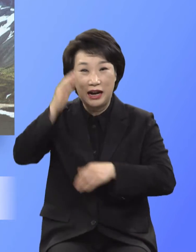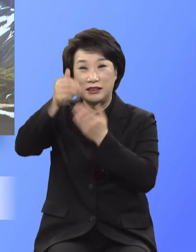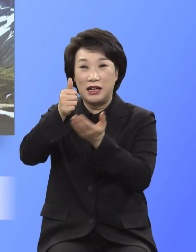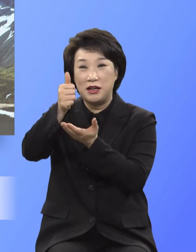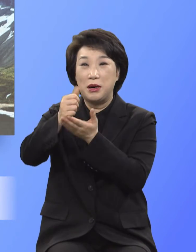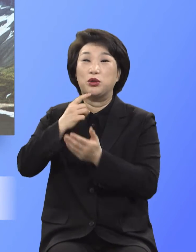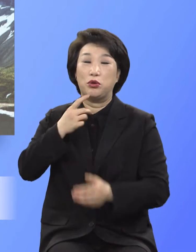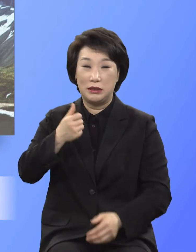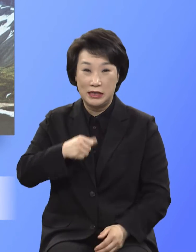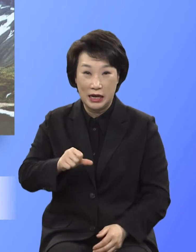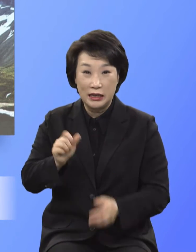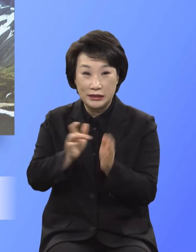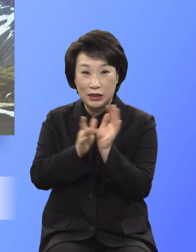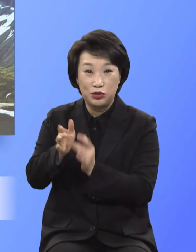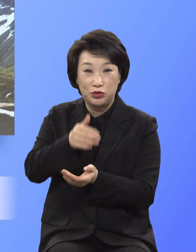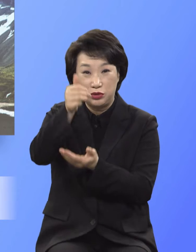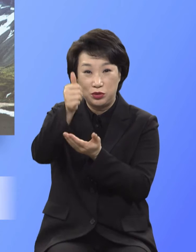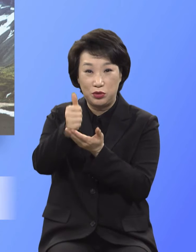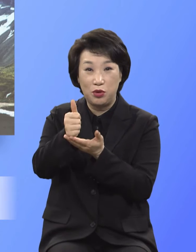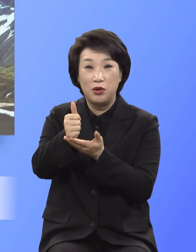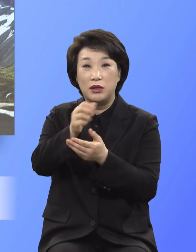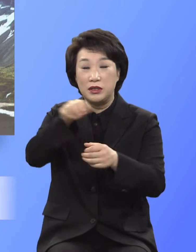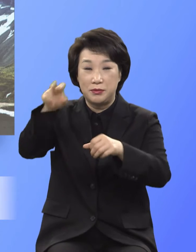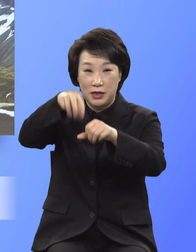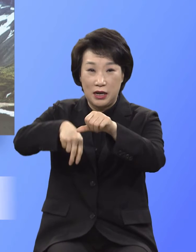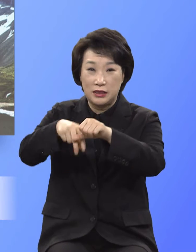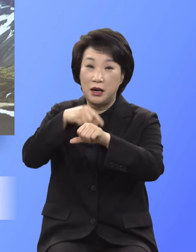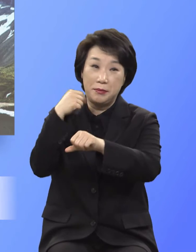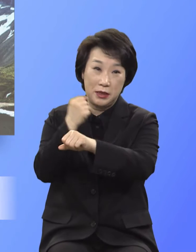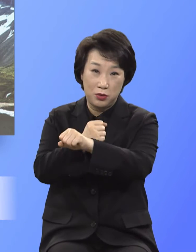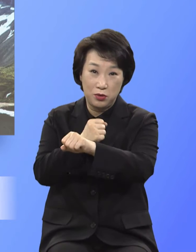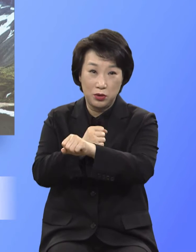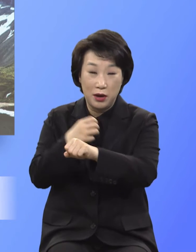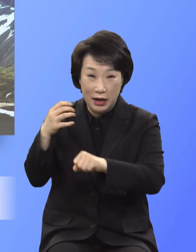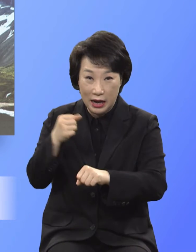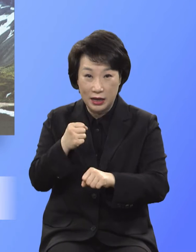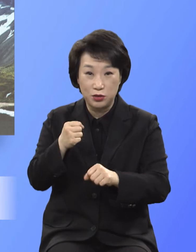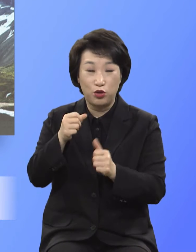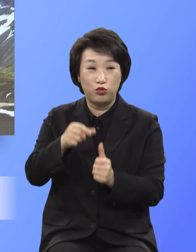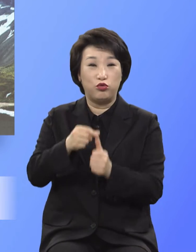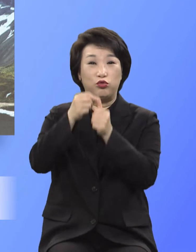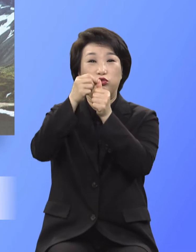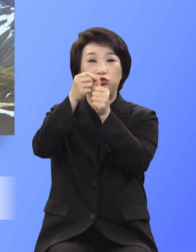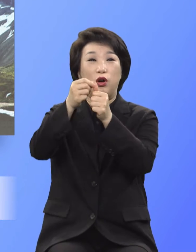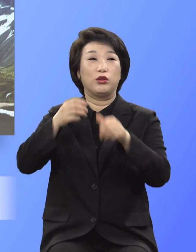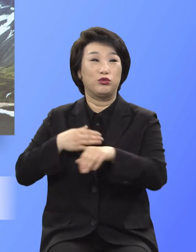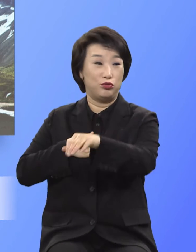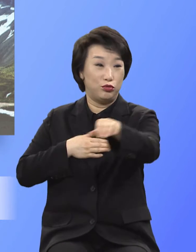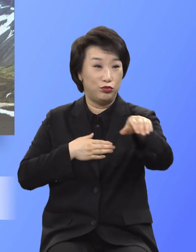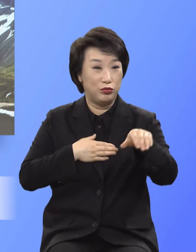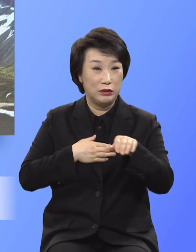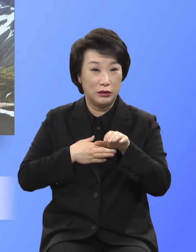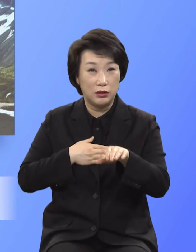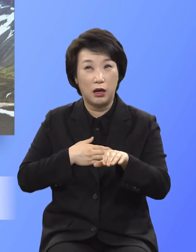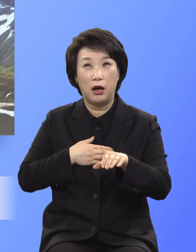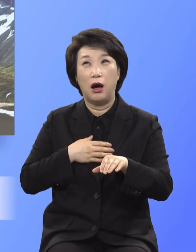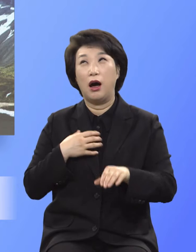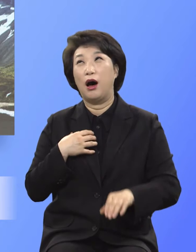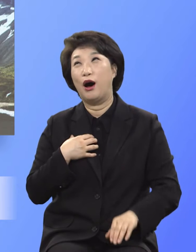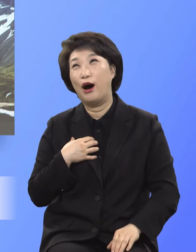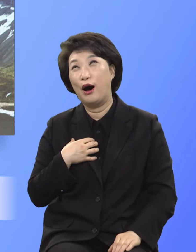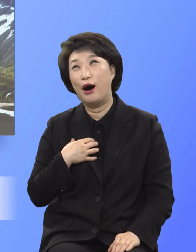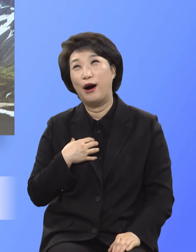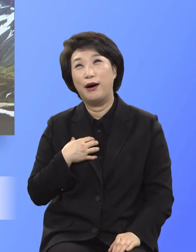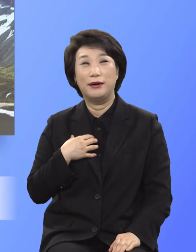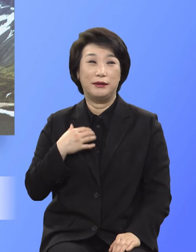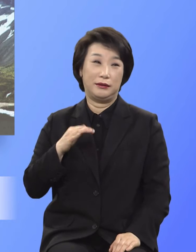하나님의 독생자 예수의 십자가의 피의 공로로 구원받은 자라면